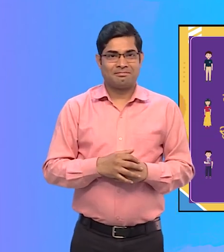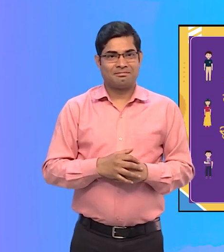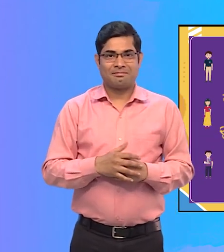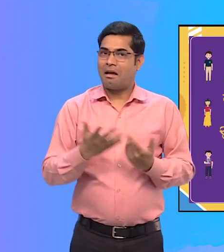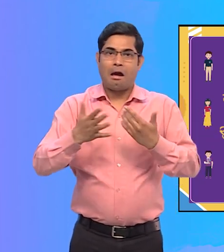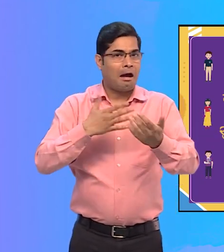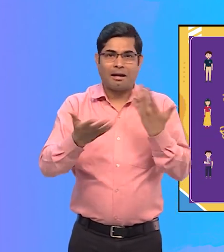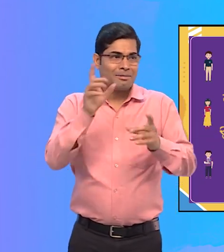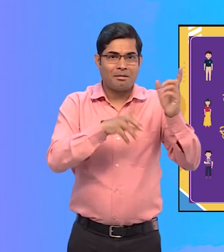झाल